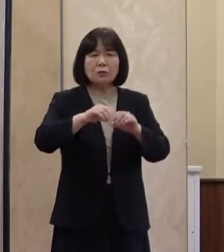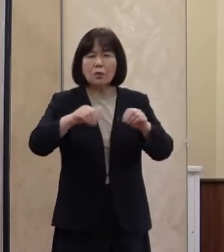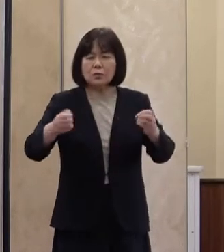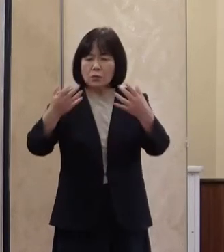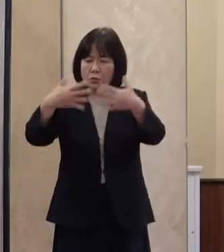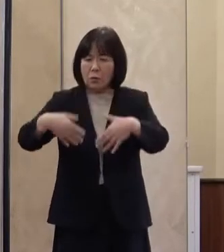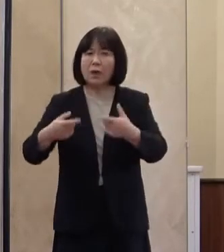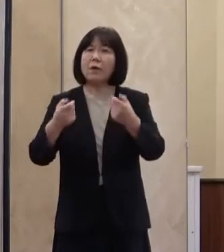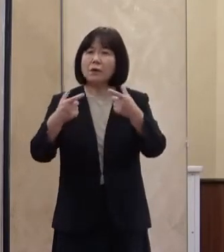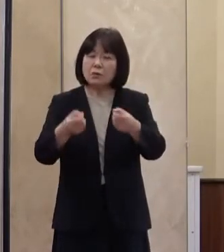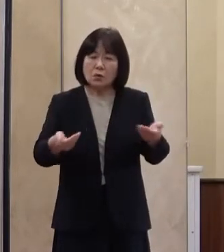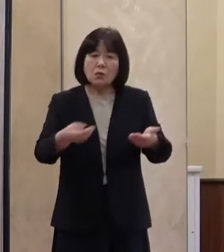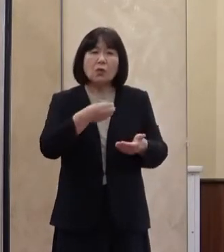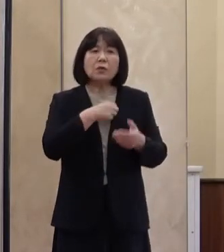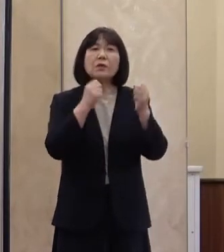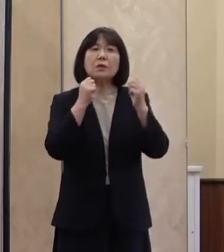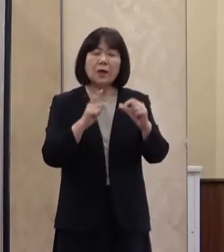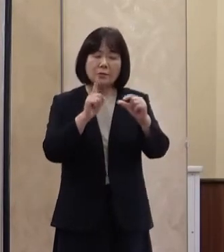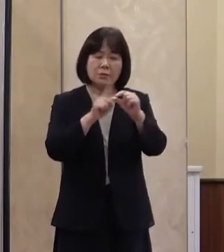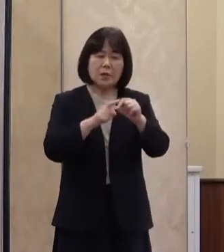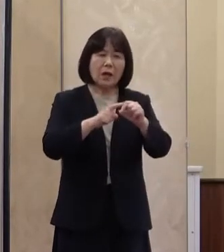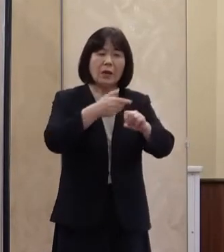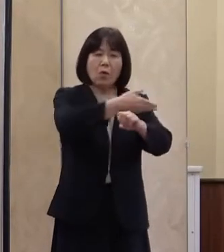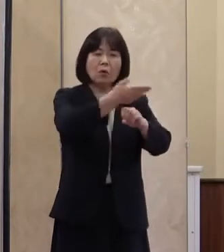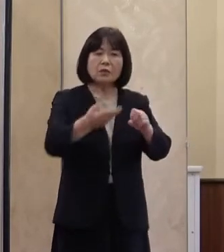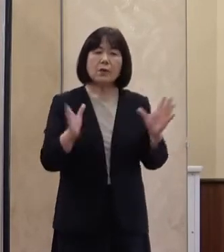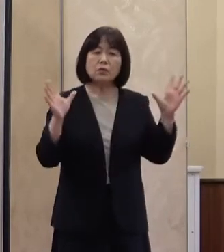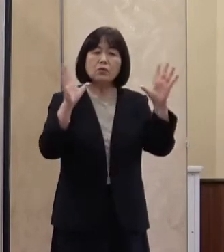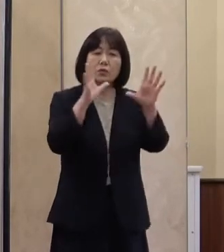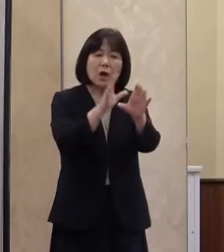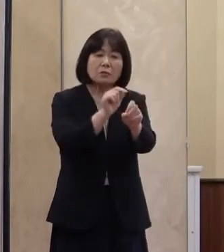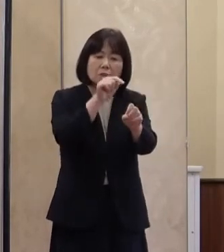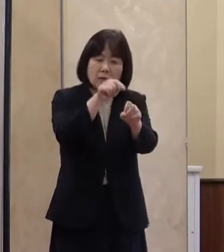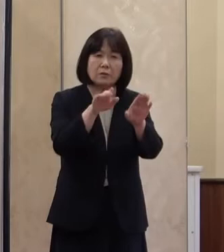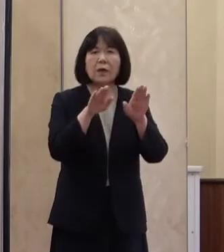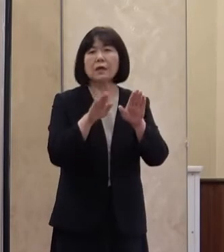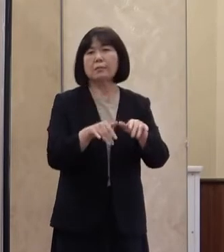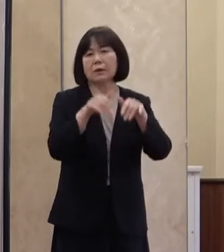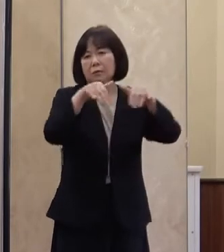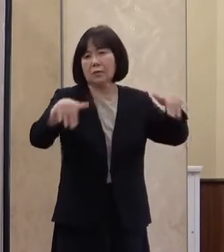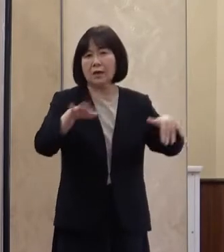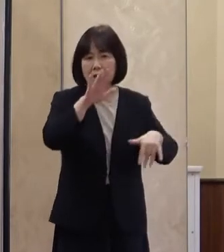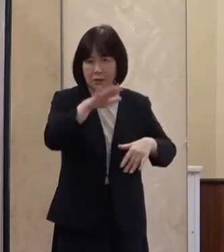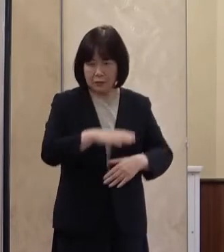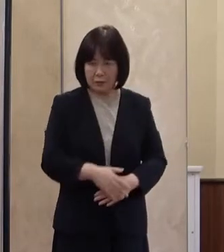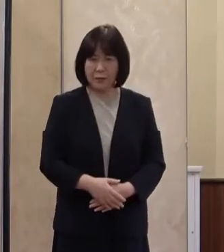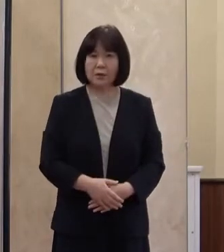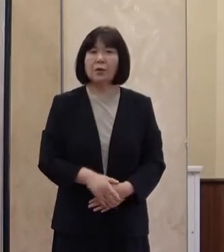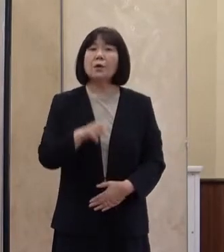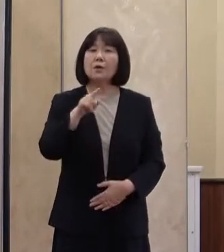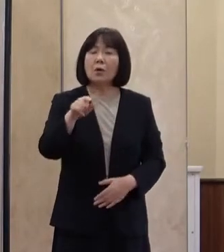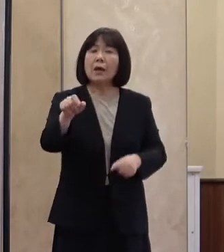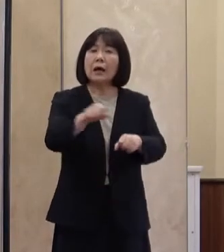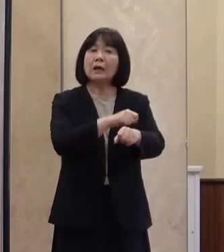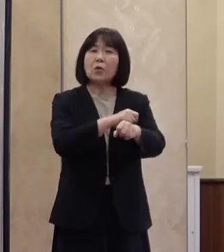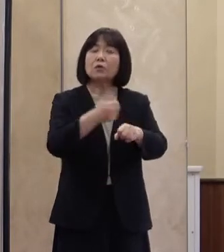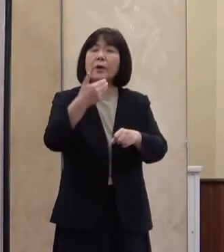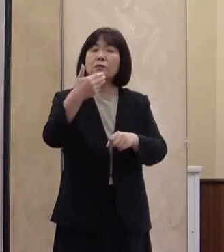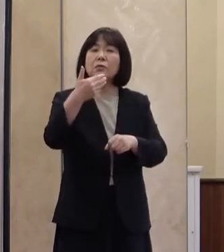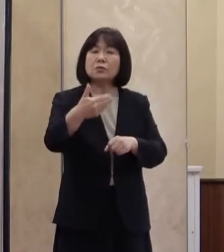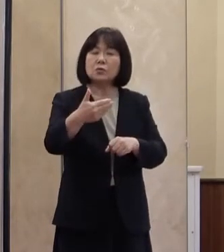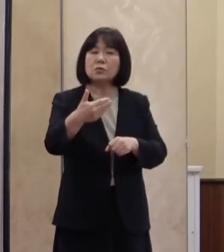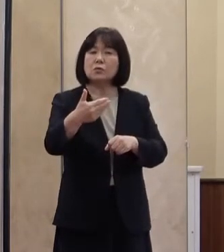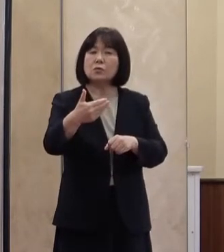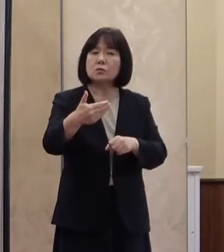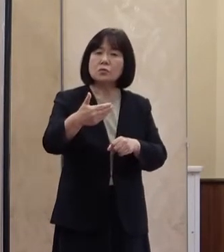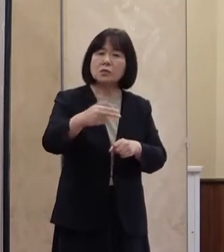けども、職員がいるのは中之島に集約しているというのが今の体制です。でこれは特別区